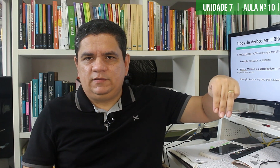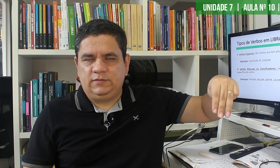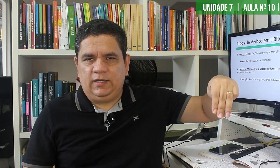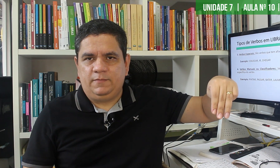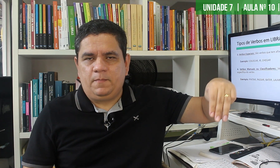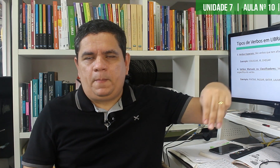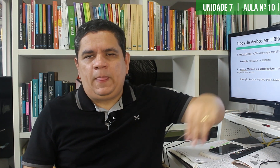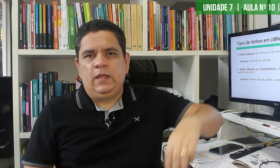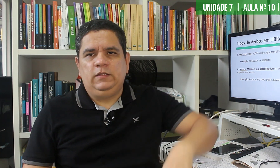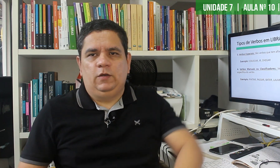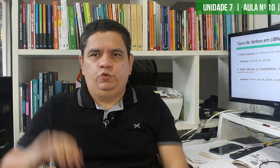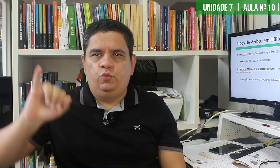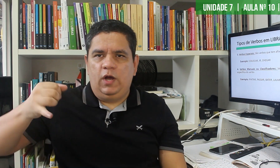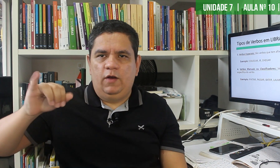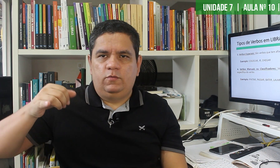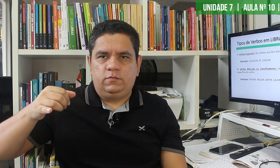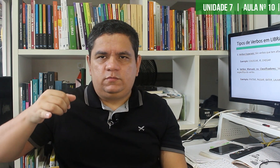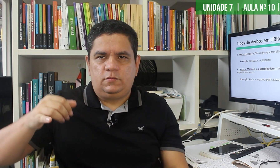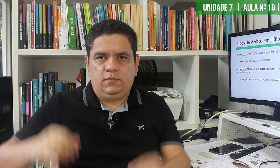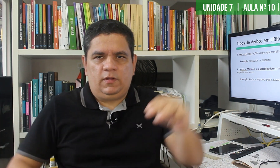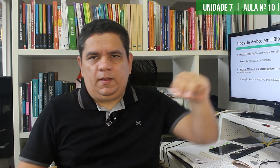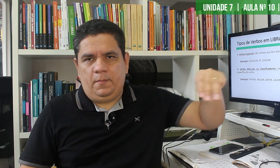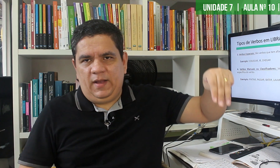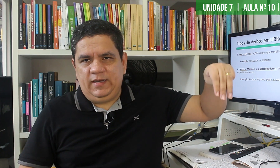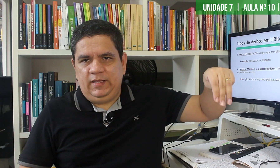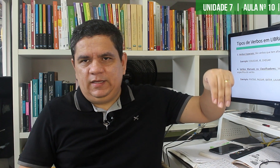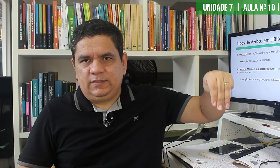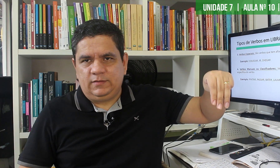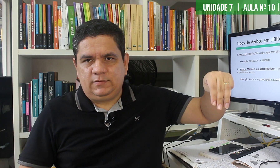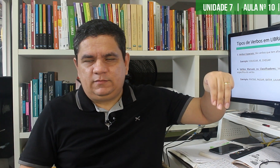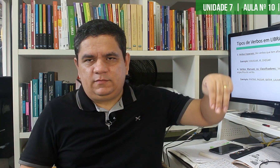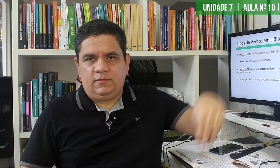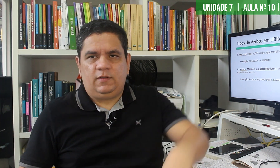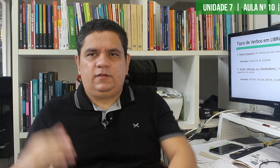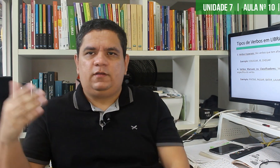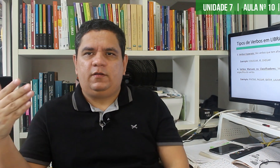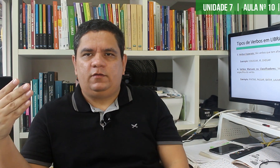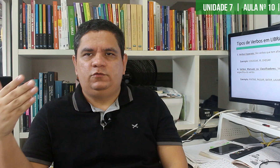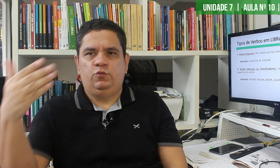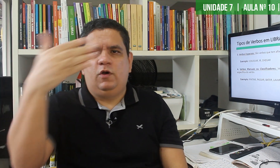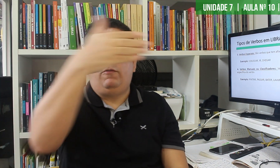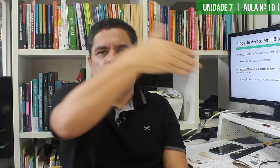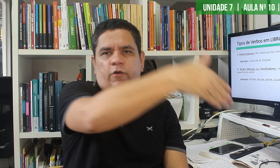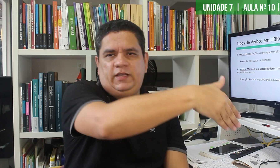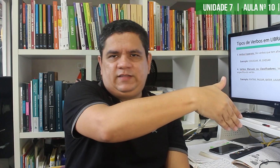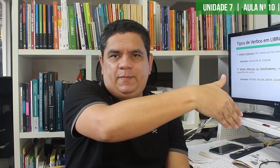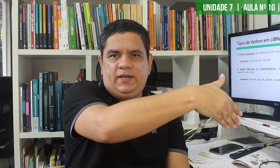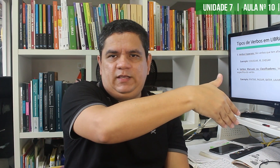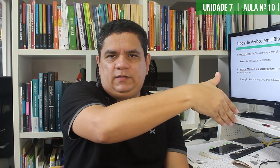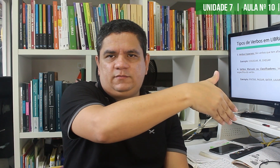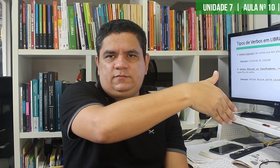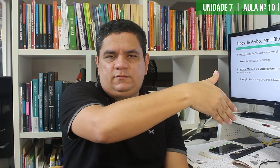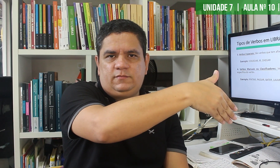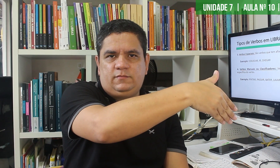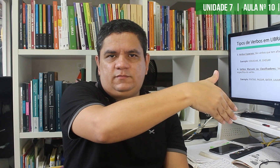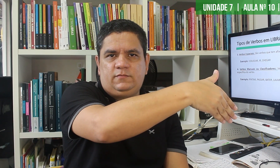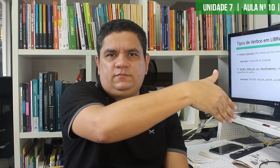tá? Então, João, Maria, João foi até Maria,